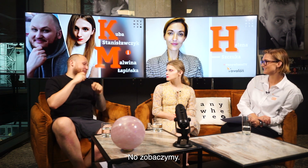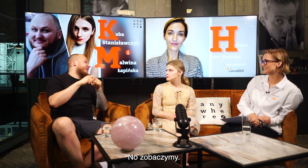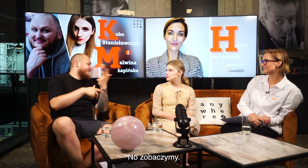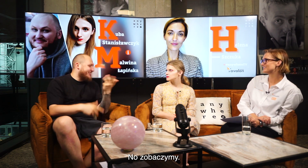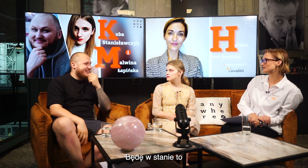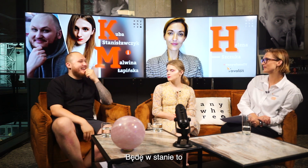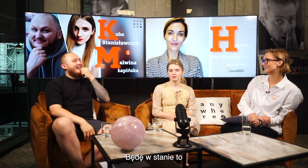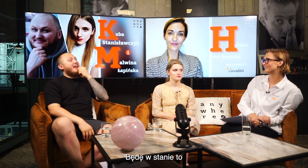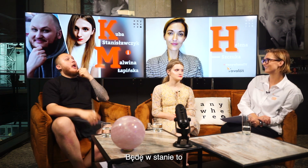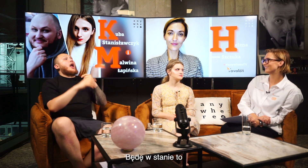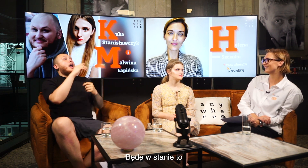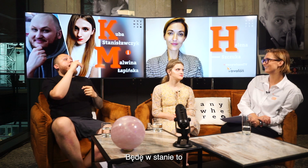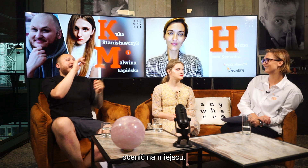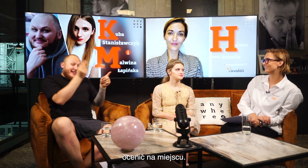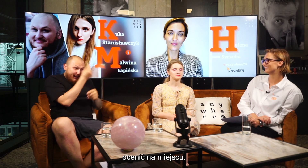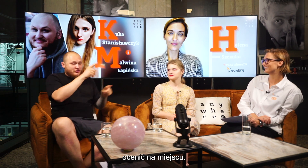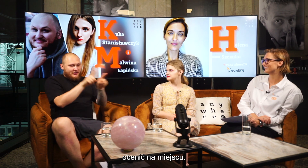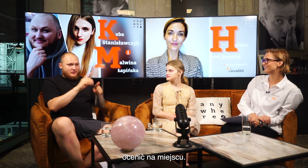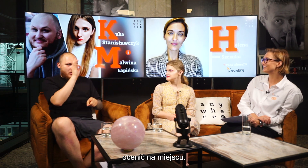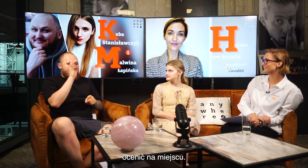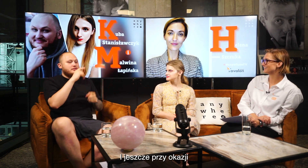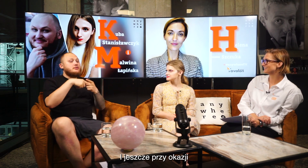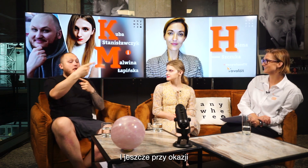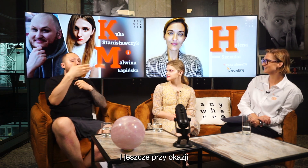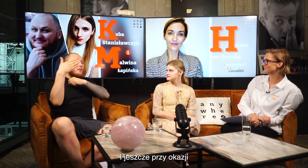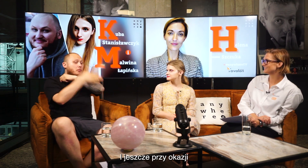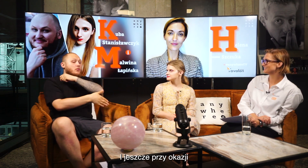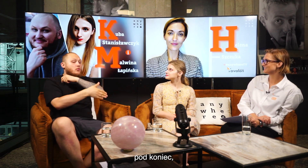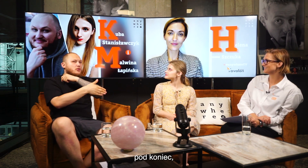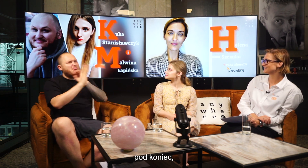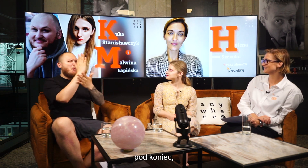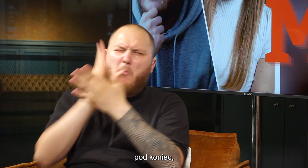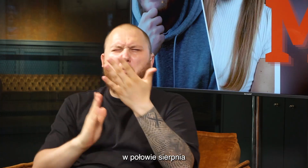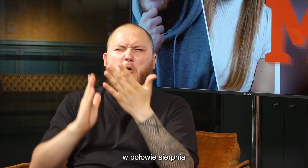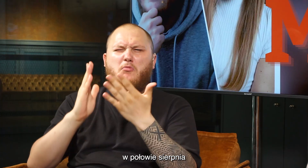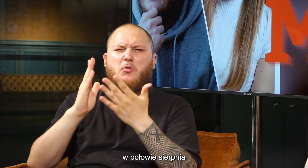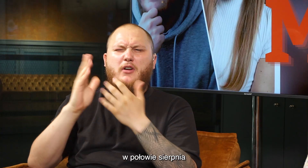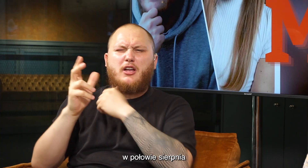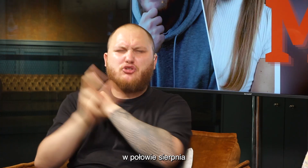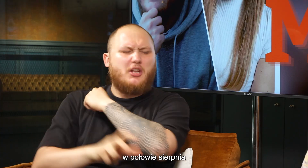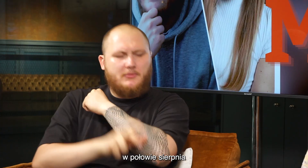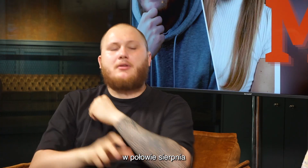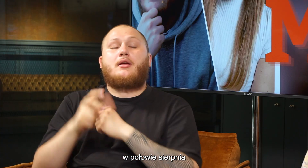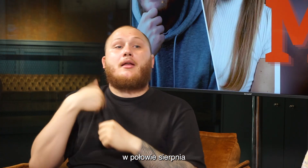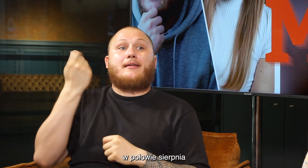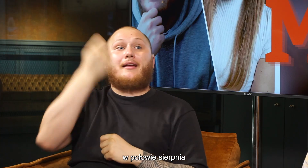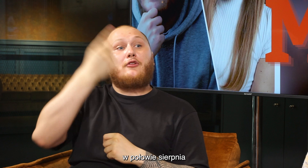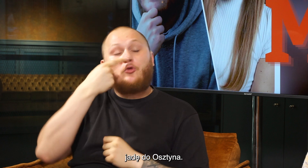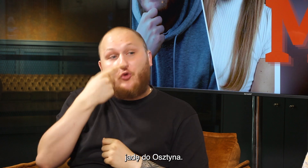dostępność? No zobaczymy. Super. Więc będę w stanie to ocenić na miejscu. I jeszcze przy okazji pod koniec, w połowie